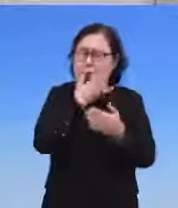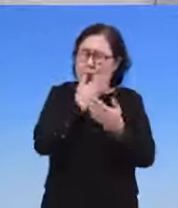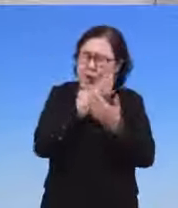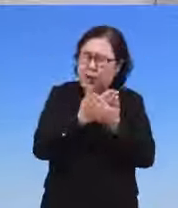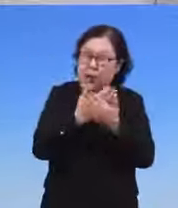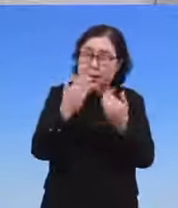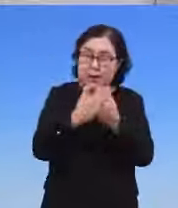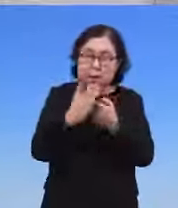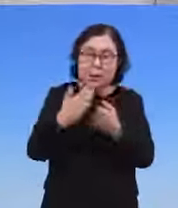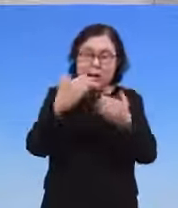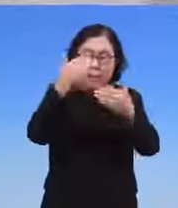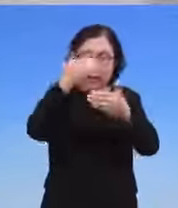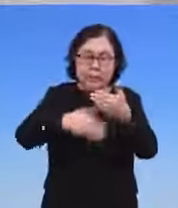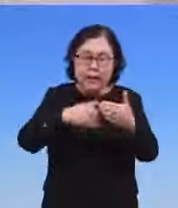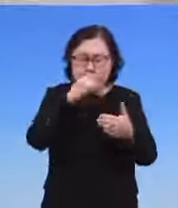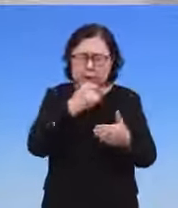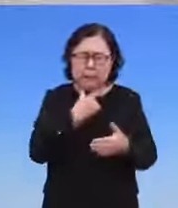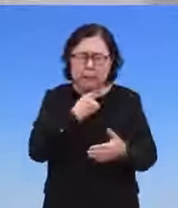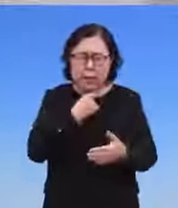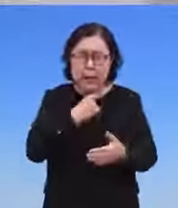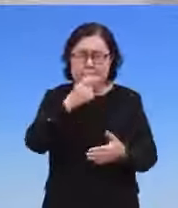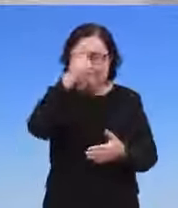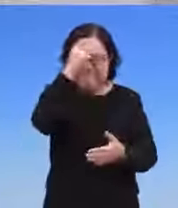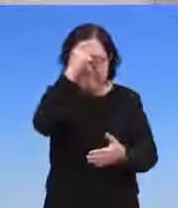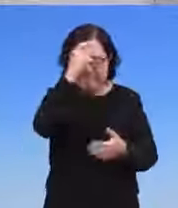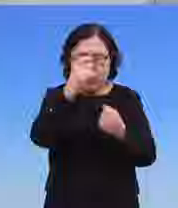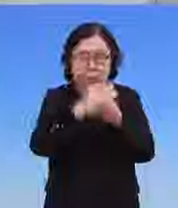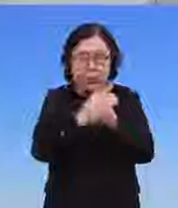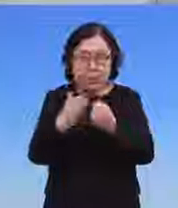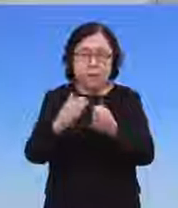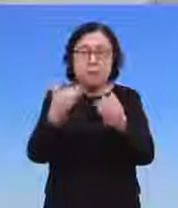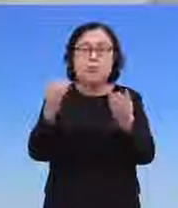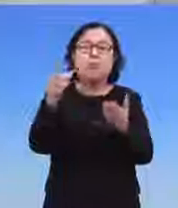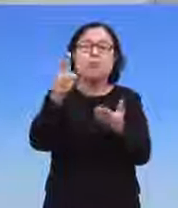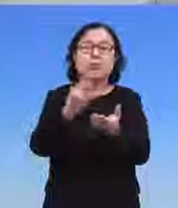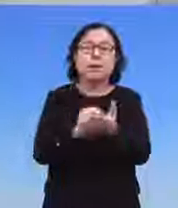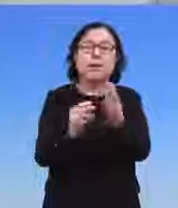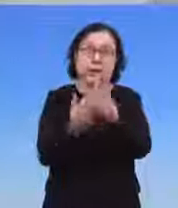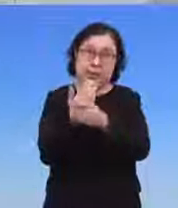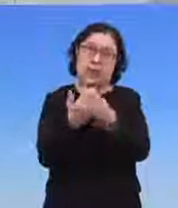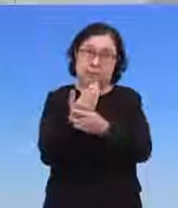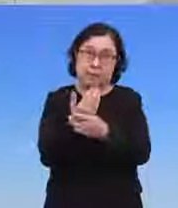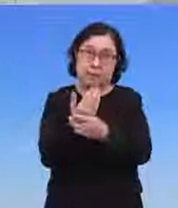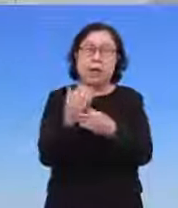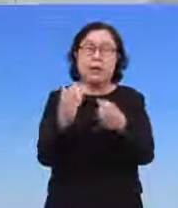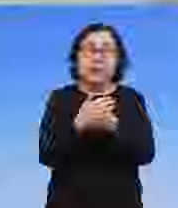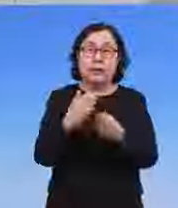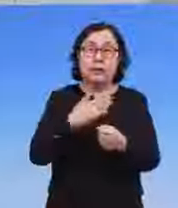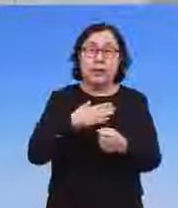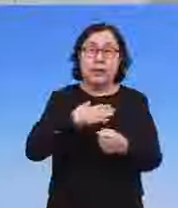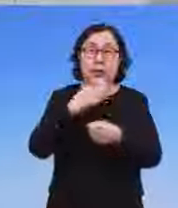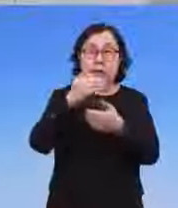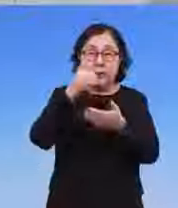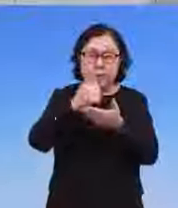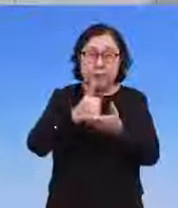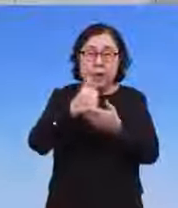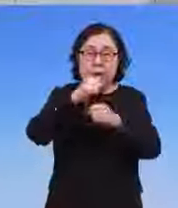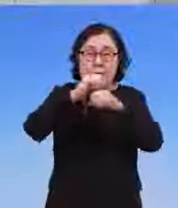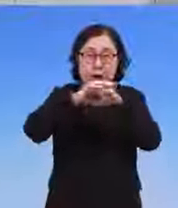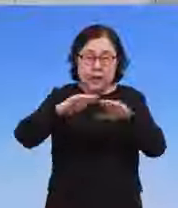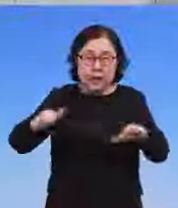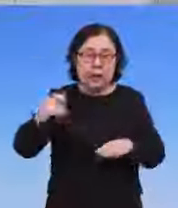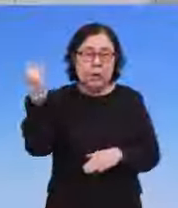것들 때문에 계속 혼란을 가져다 주는 거 아닙니까? 제가 7년 동안 하나님 앞에 저는 하나님 광야의 소리가